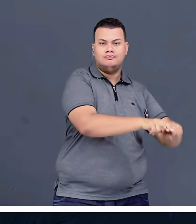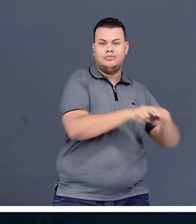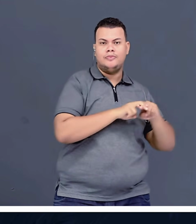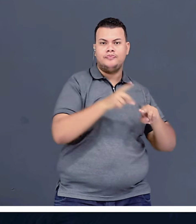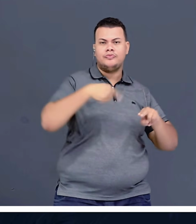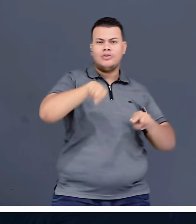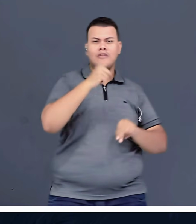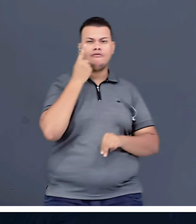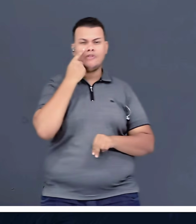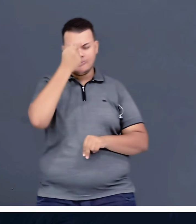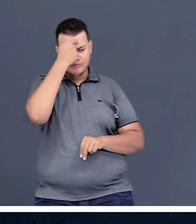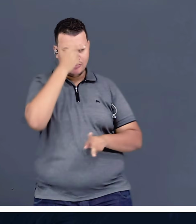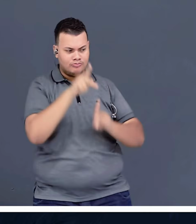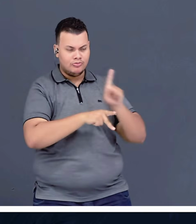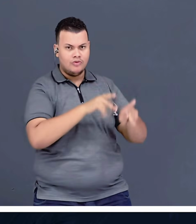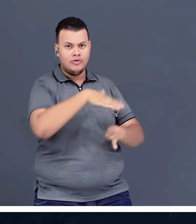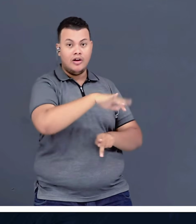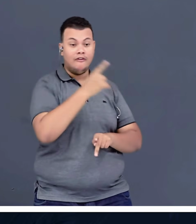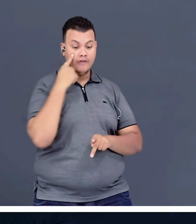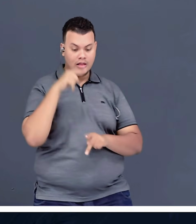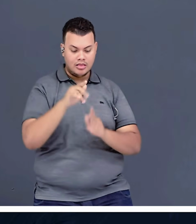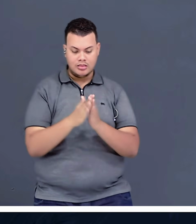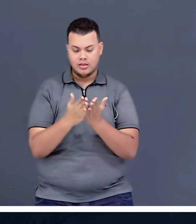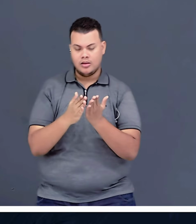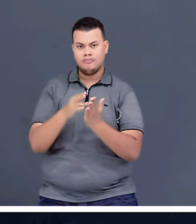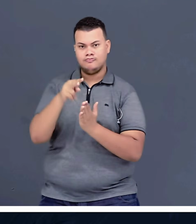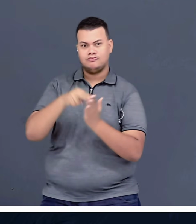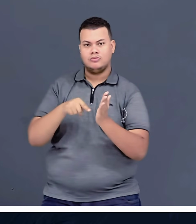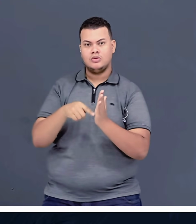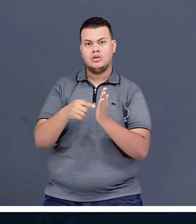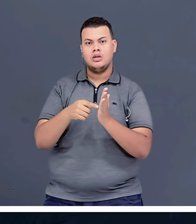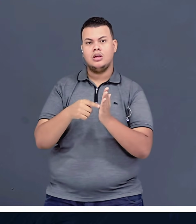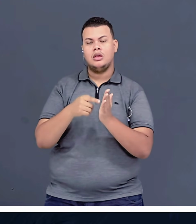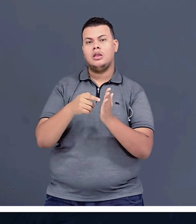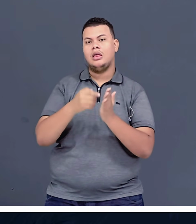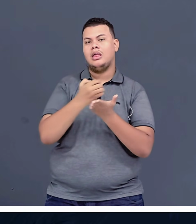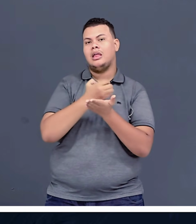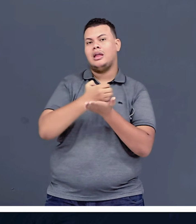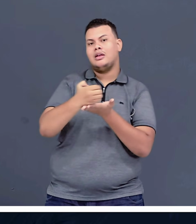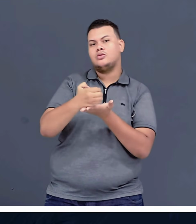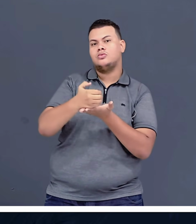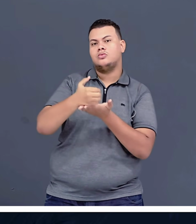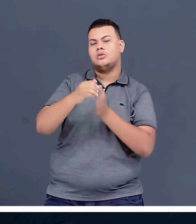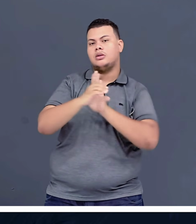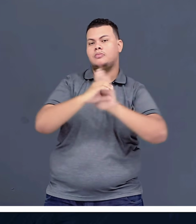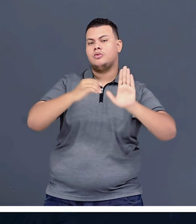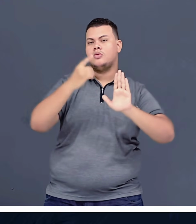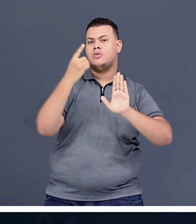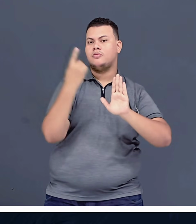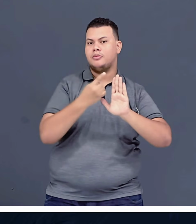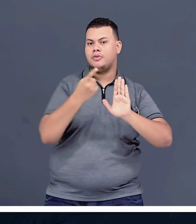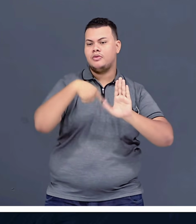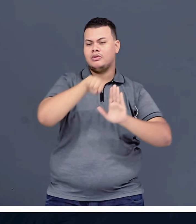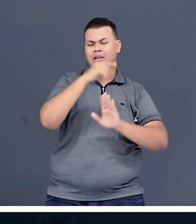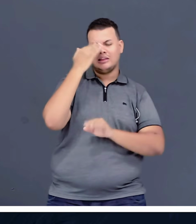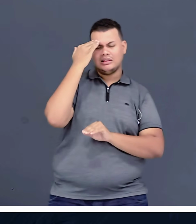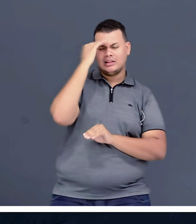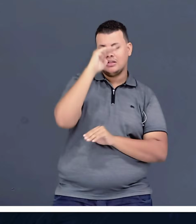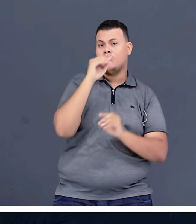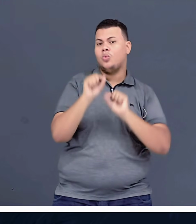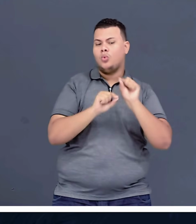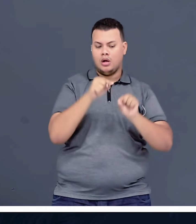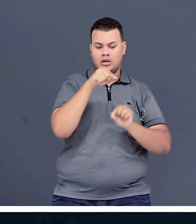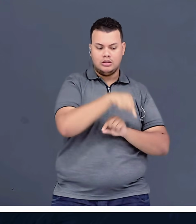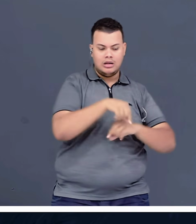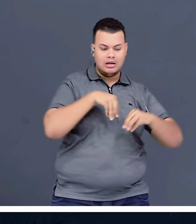Olha a mentalidade desse povo. Abra sua Bíblia, por favor, no livro de Êxodo, capítulo 1. Vamos entender o que a terra